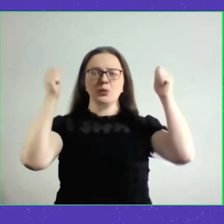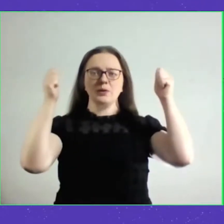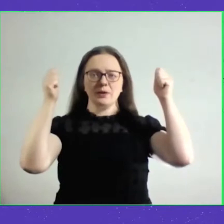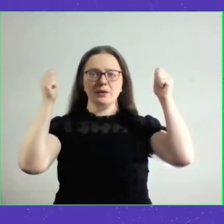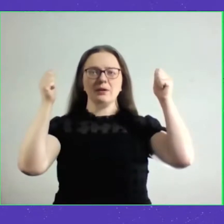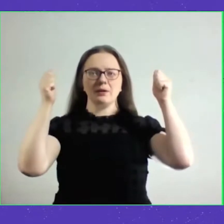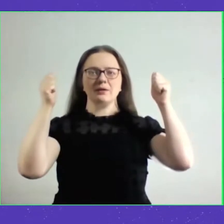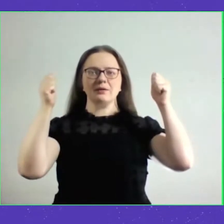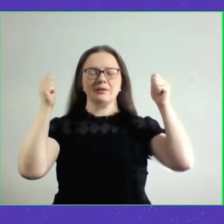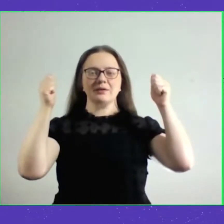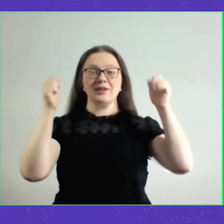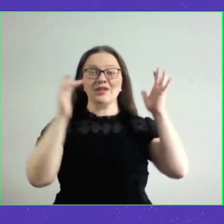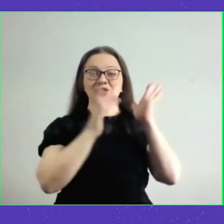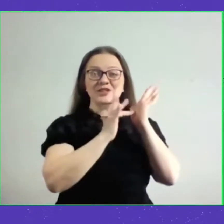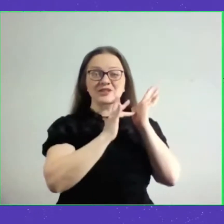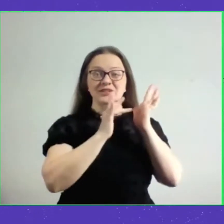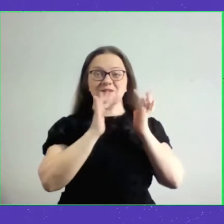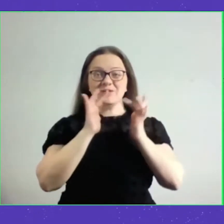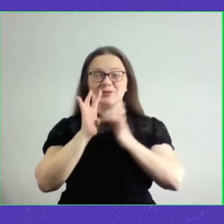Jesus é o Senhor.